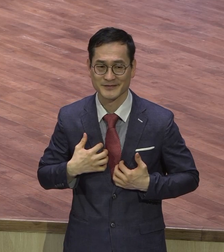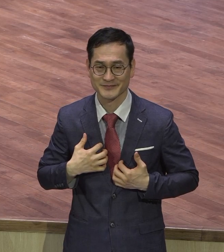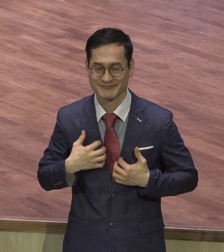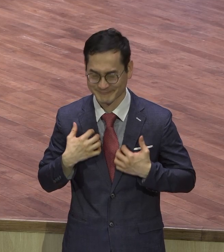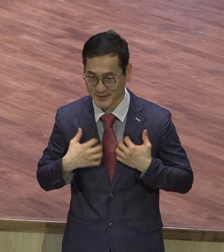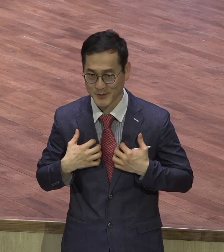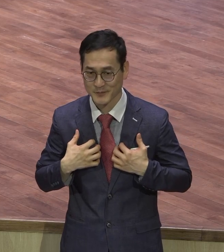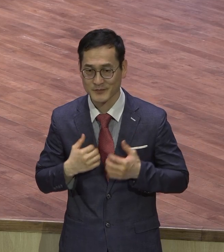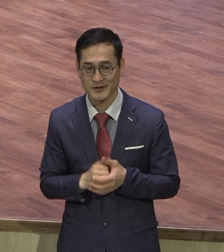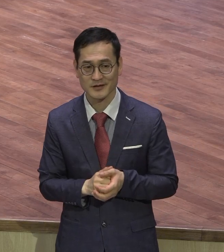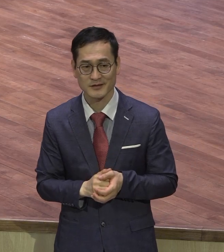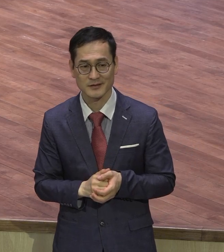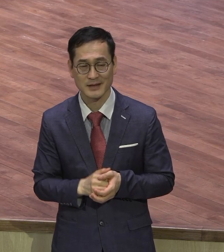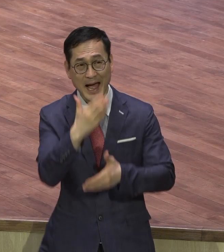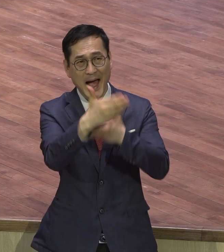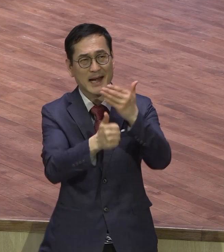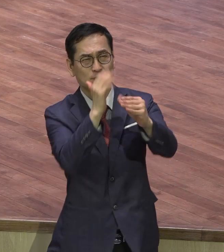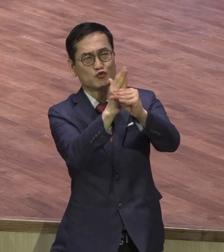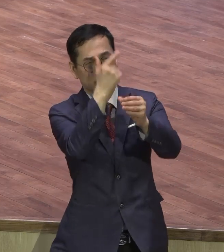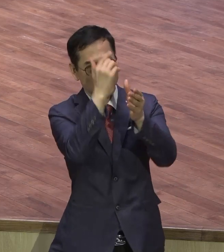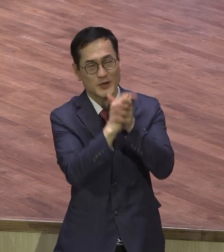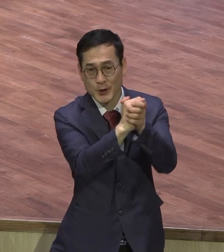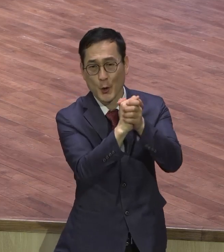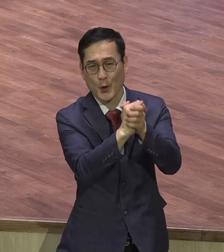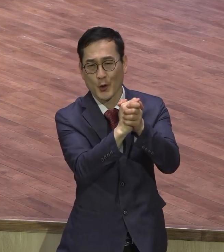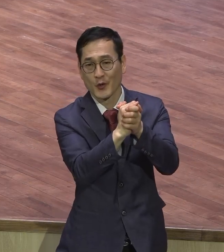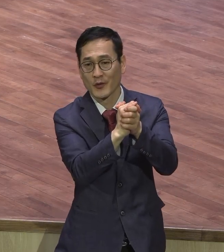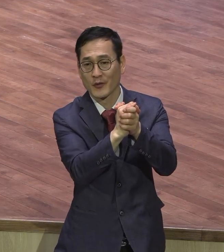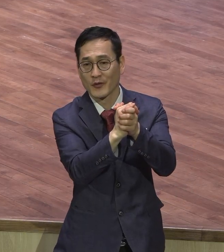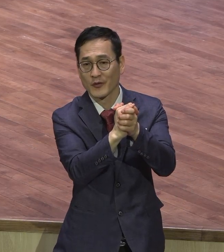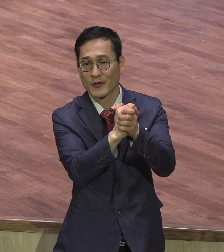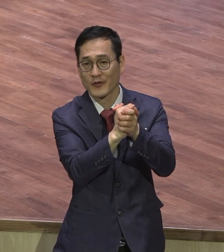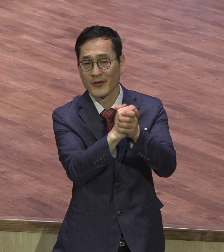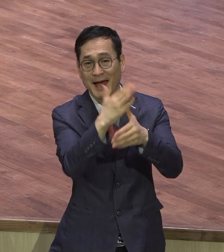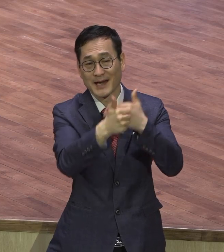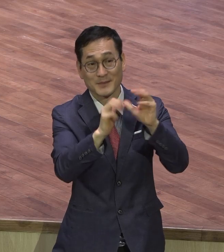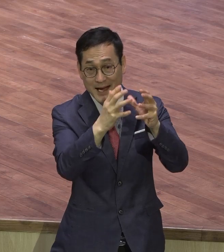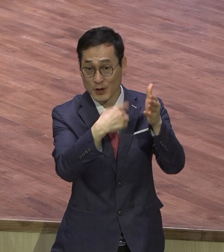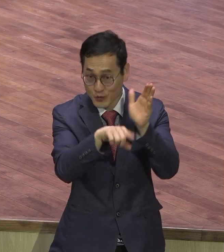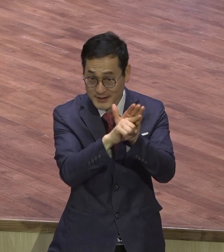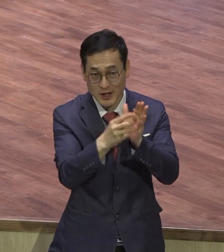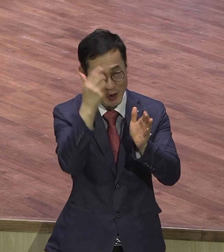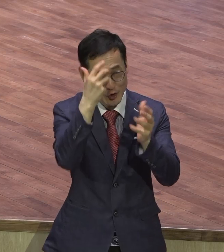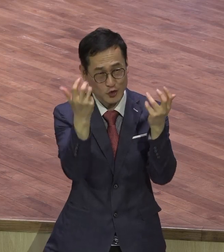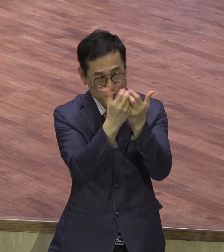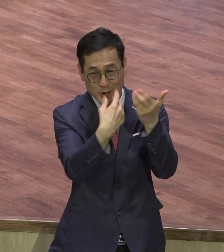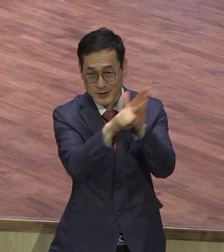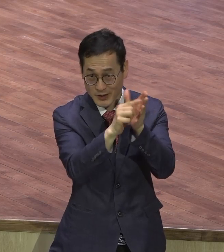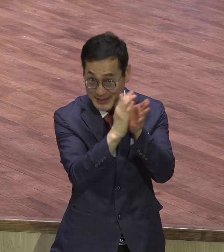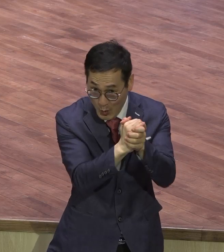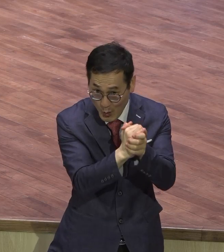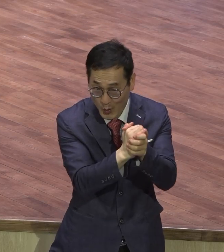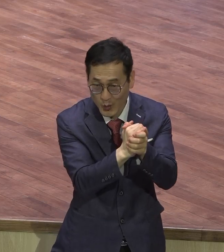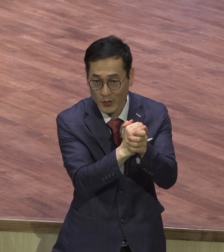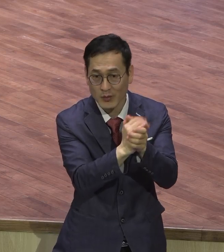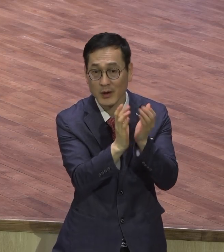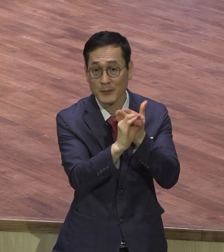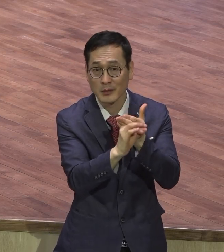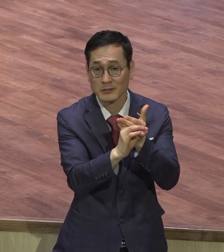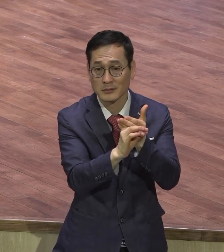귀하지만 구하지 않는 것을 주신다. 하나님 다 알고 계셔. 그래서요. 그 나라와 그 의를 위해서